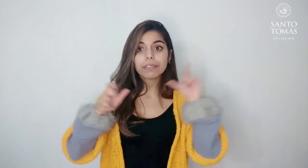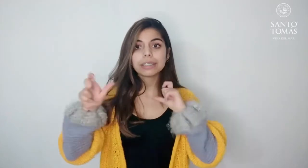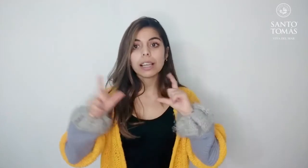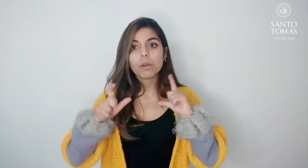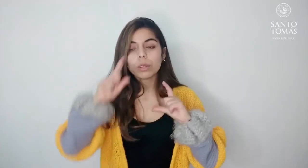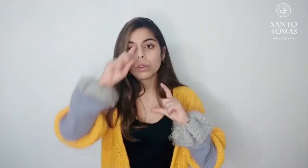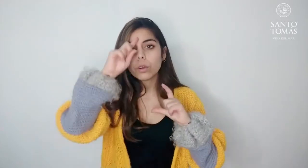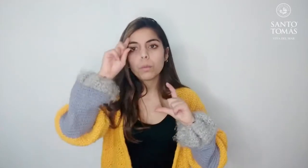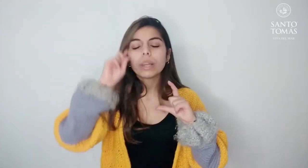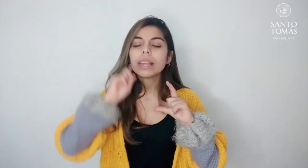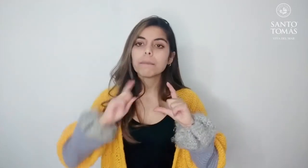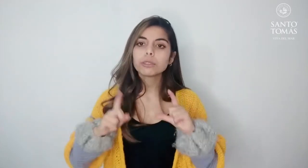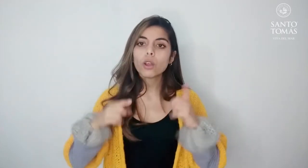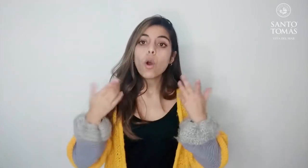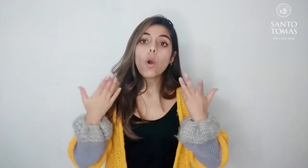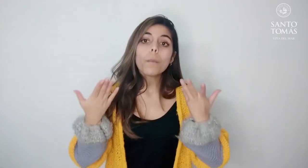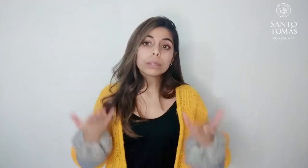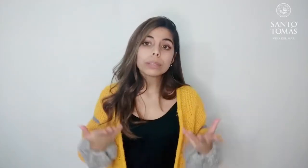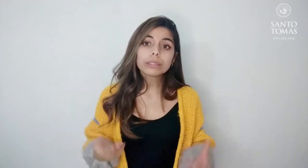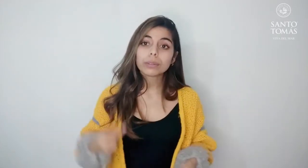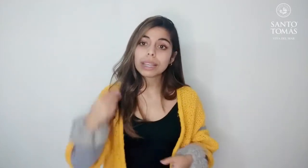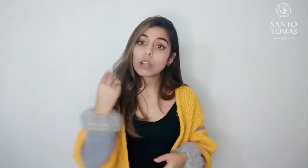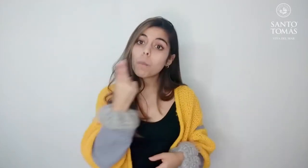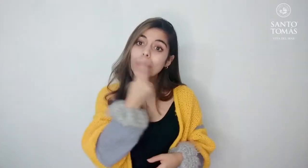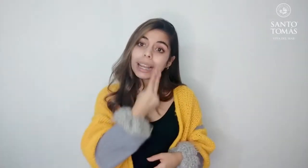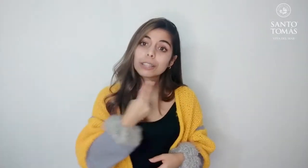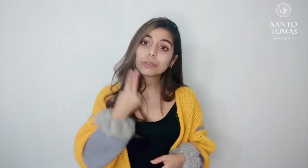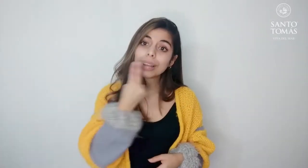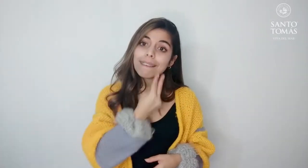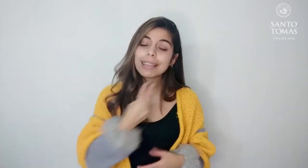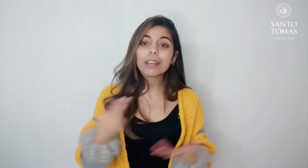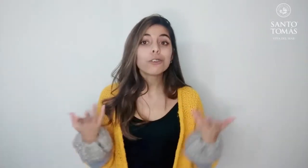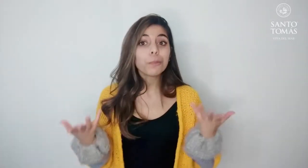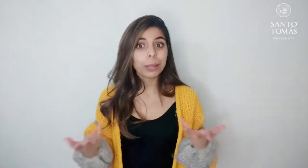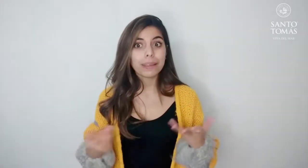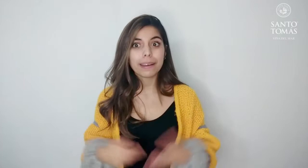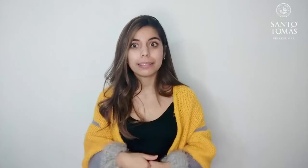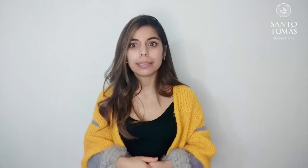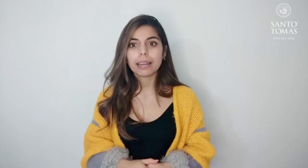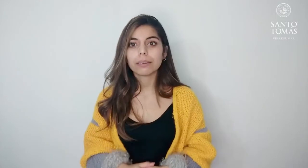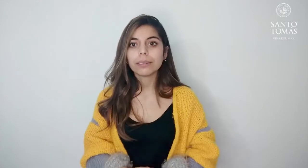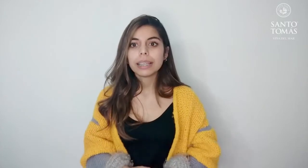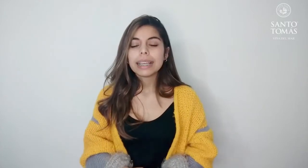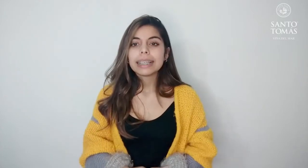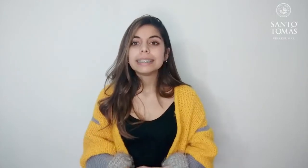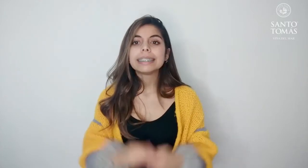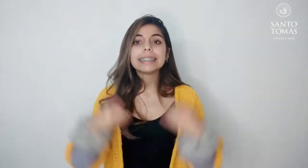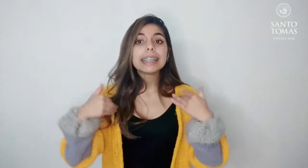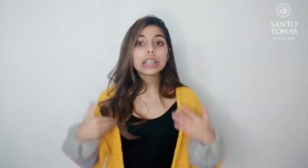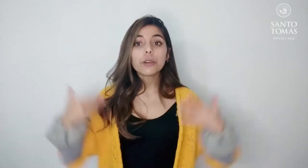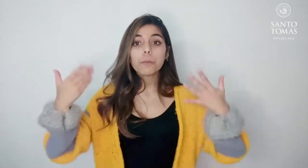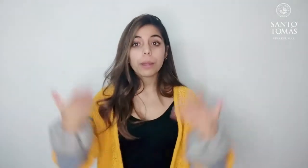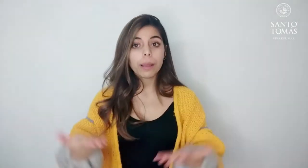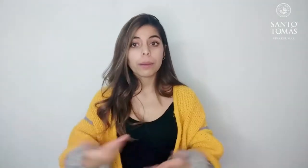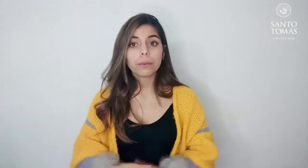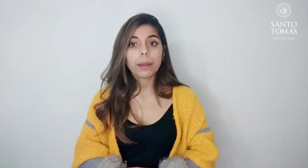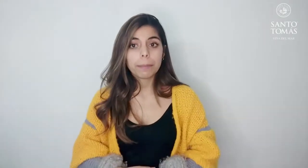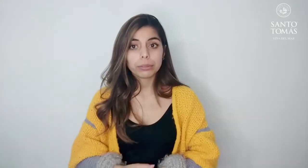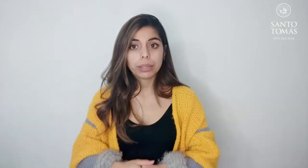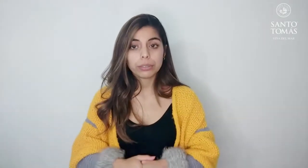faciales cuando nos comunicamos, o personas sordas que ocupan la lectura labial no pueden realizarlo. Si se tienen que comunicar con una persona